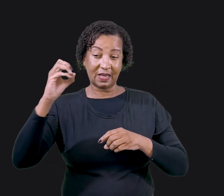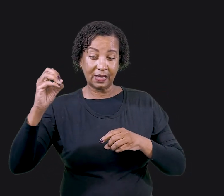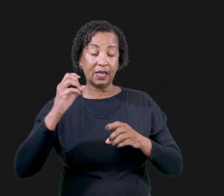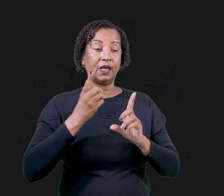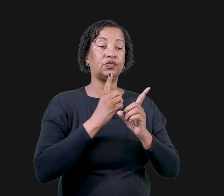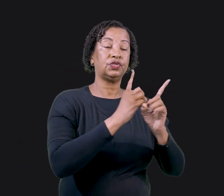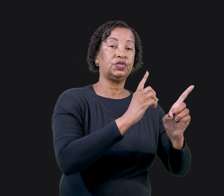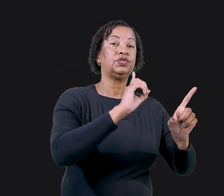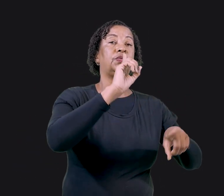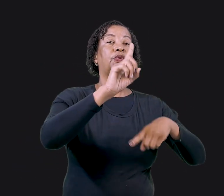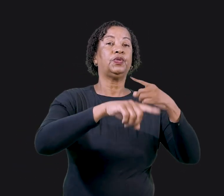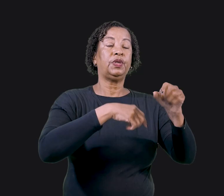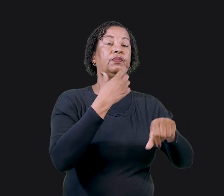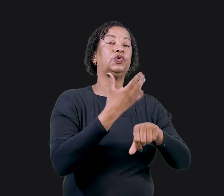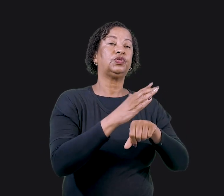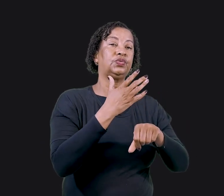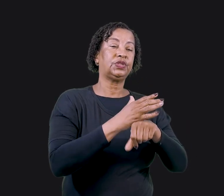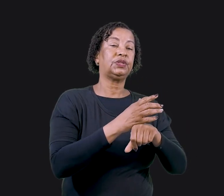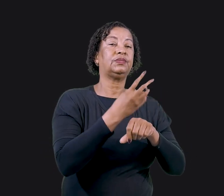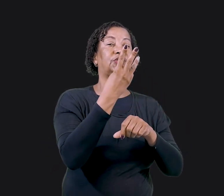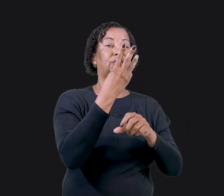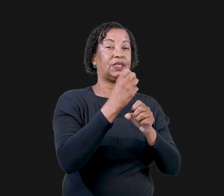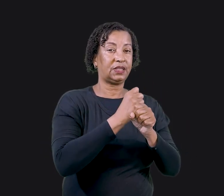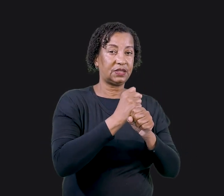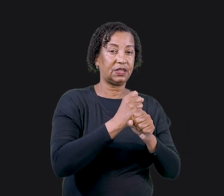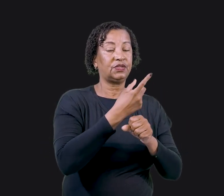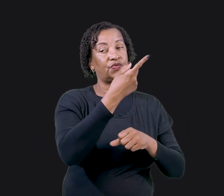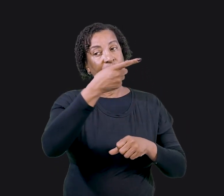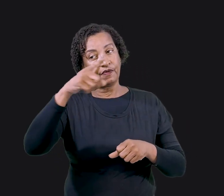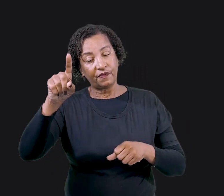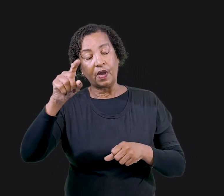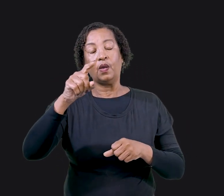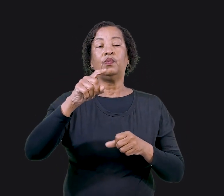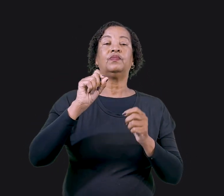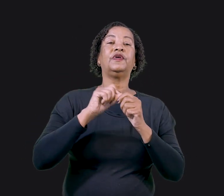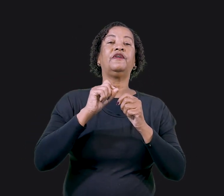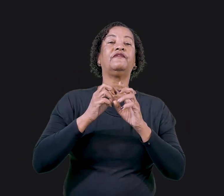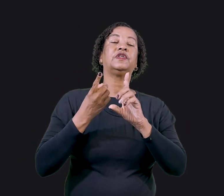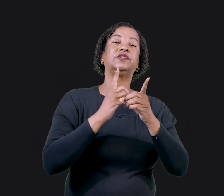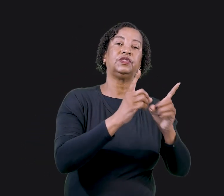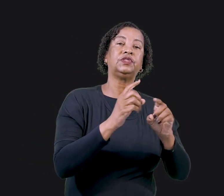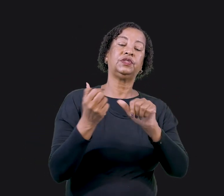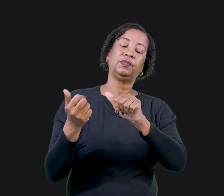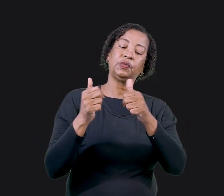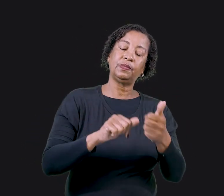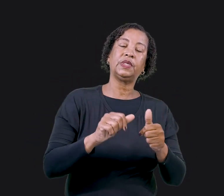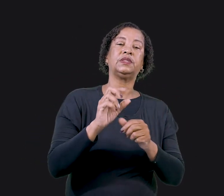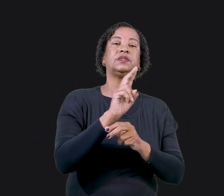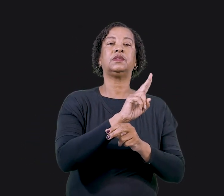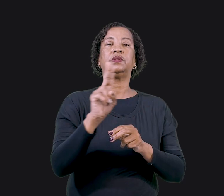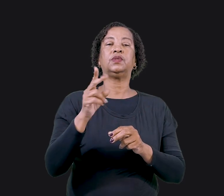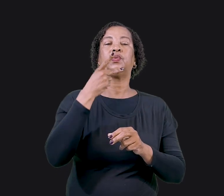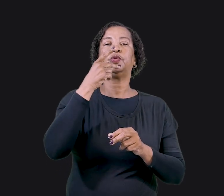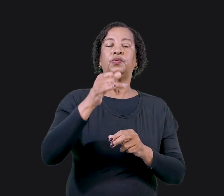daquele treinamento de 3 anos. Vão e façam discípulos de todas as nações, batizando-os em nome do Pai, do Filho e do Espírito